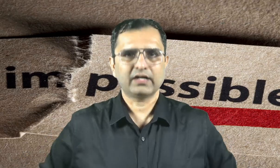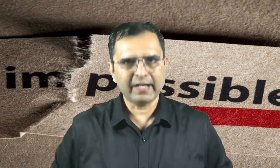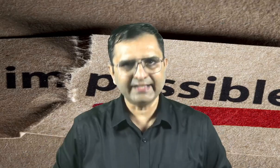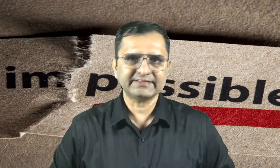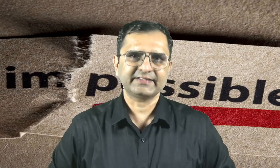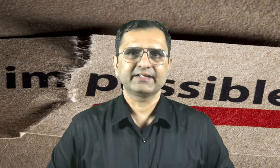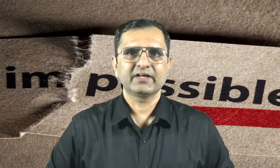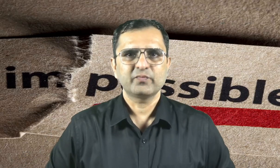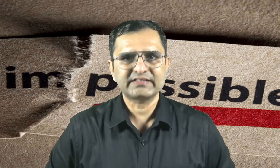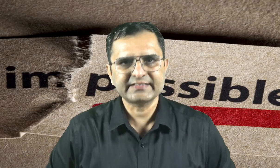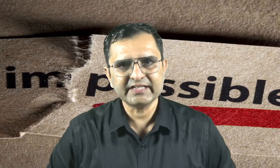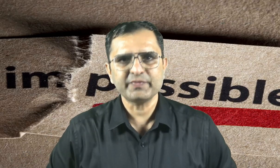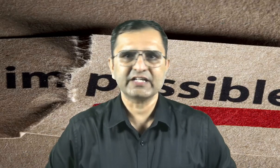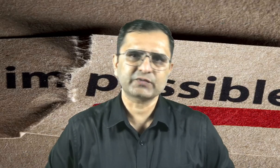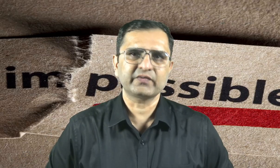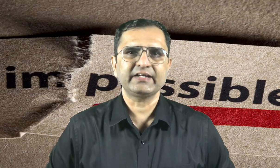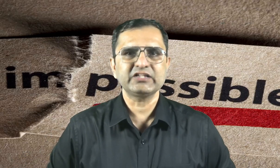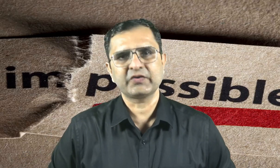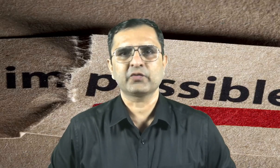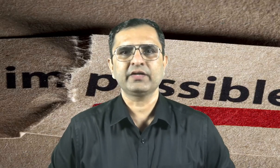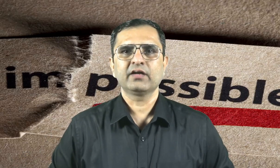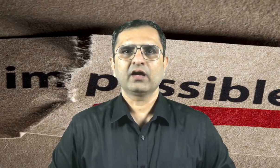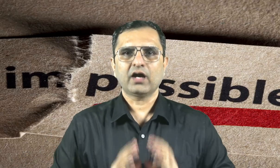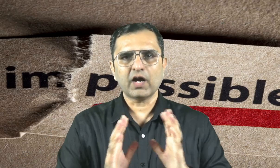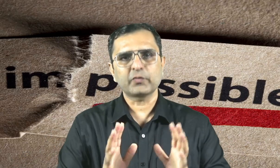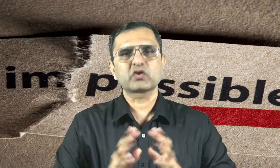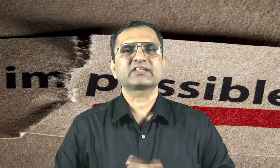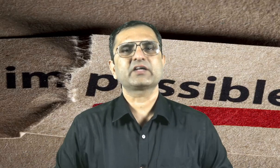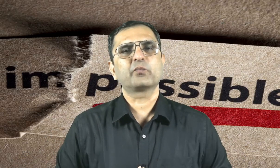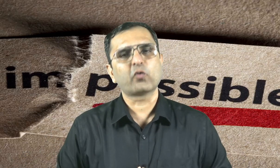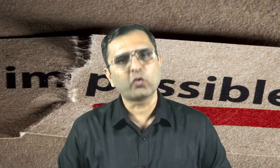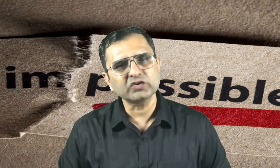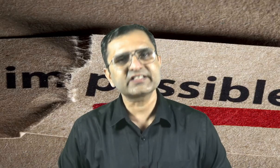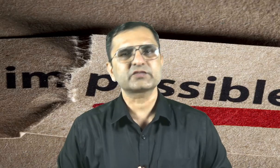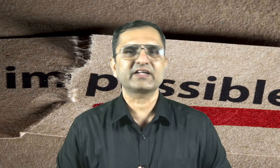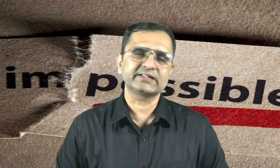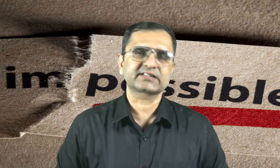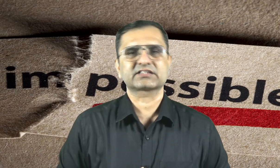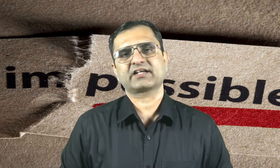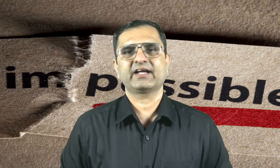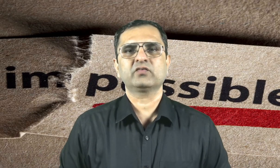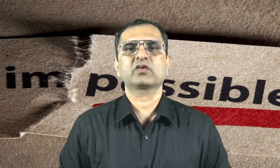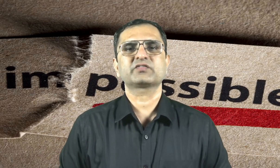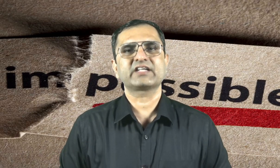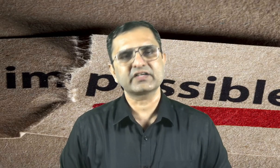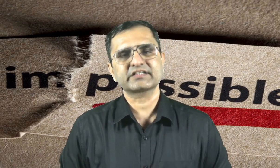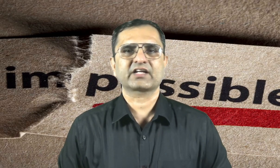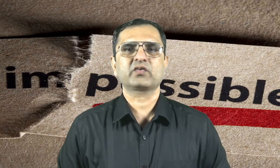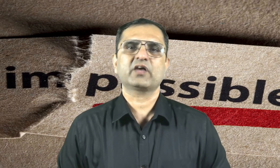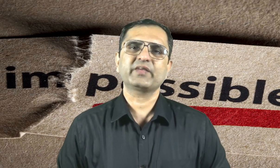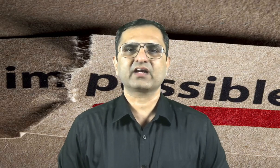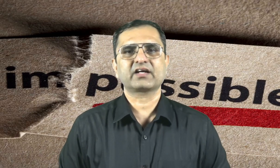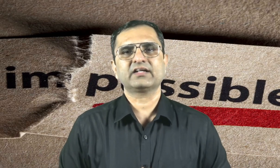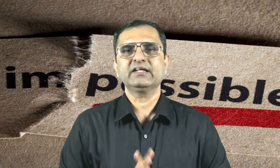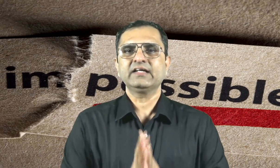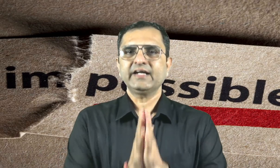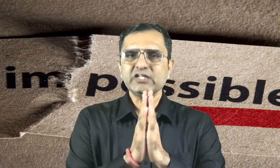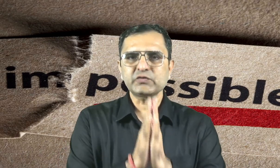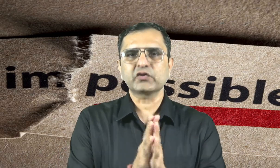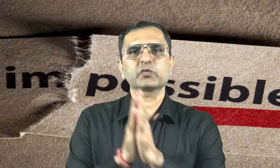हां जी मैं सीए पीएस बैनीवाल इस वीडियो में आप लोगों के साथ एक बहुत सीरियस मैटर डिस्कस करने आया हूं और आपसे रिक्वेस्ट कर रहा हूं कि आपने क्या करना इस वीडियो को पूरा